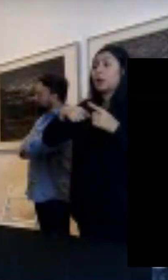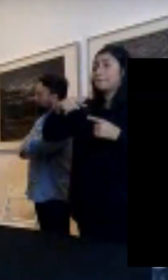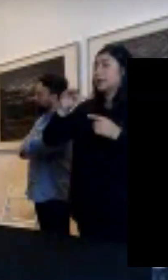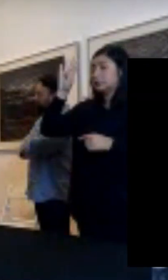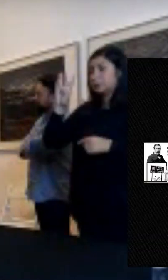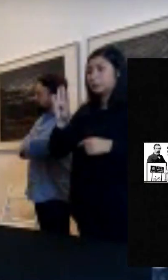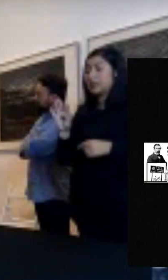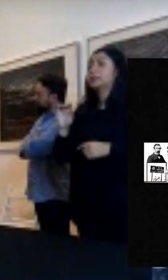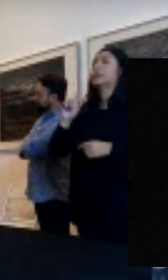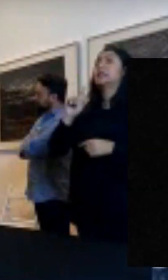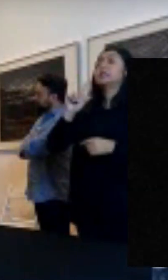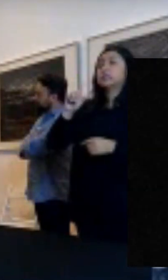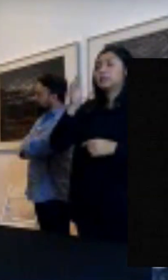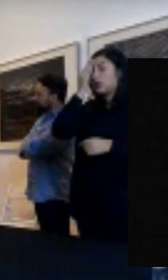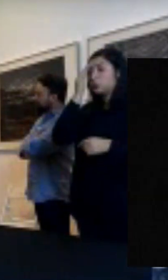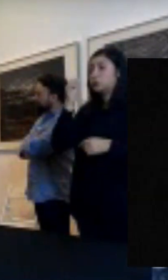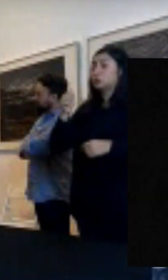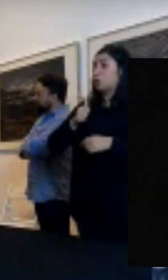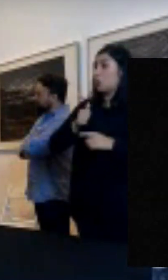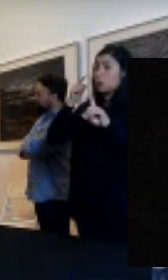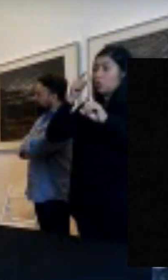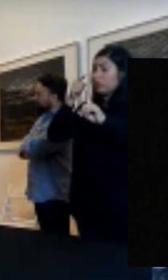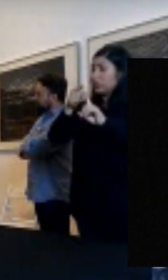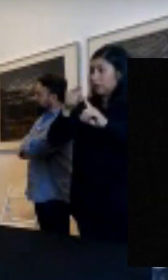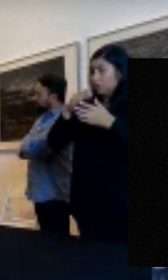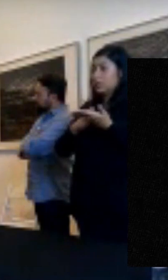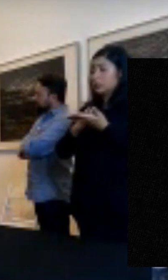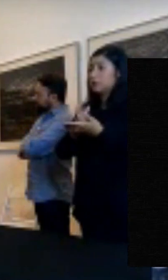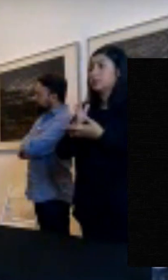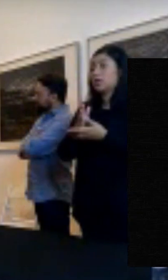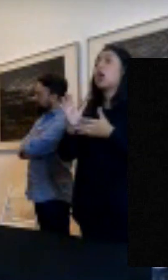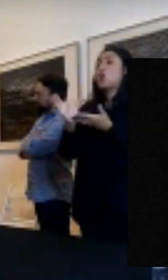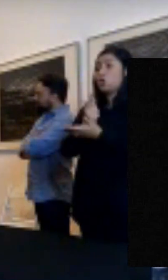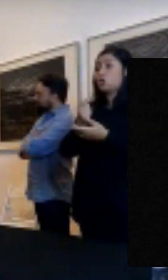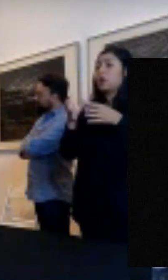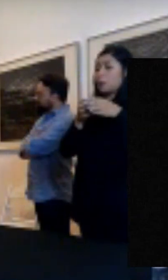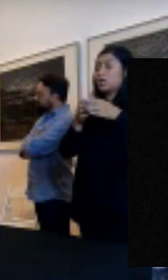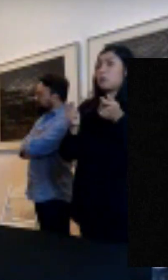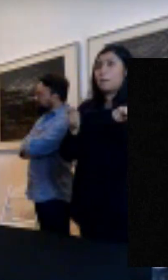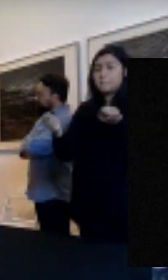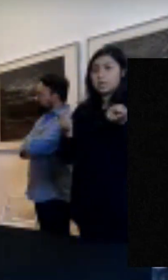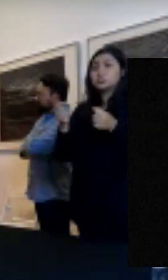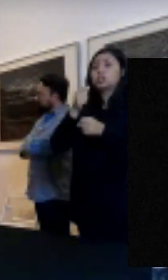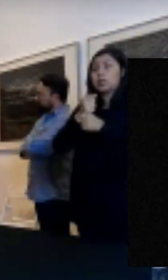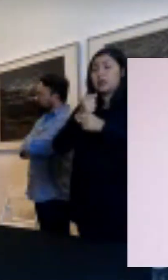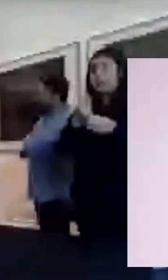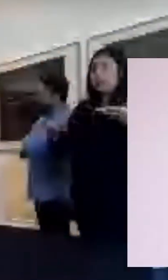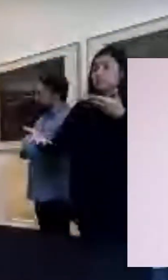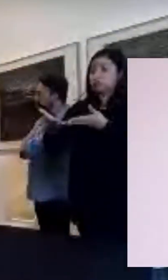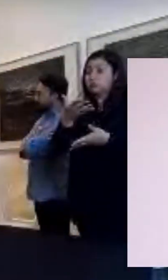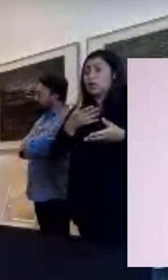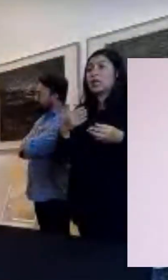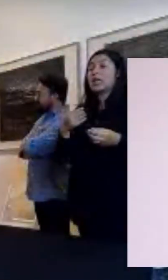cuenta que se cumplen los objetivos que planteamos al inicio, es decir, logramos que los equipos de mediación pudiesen trabajar de manera conjunta, creando, co-creando